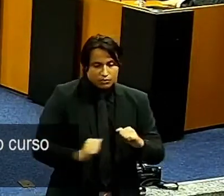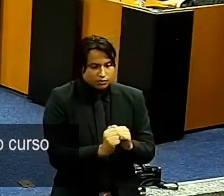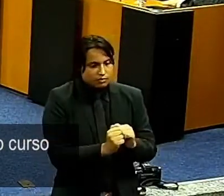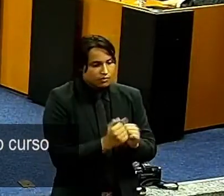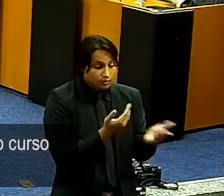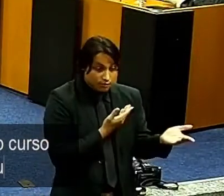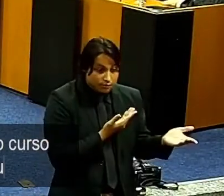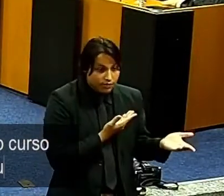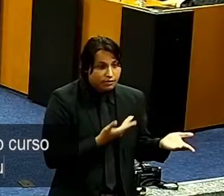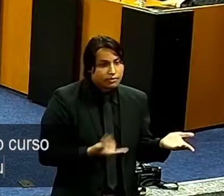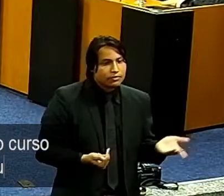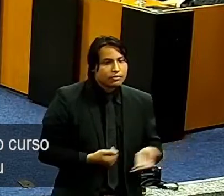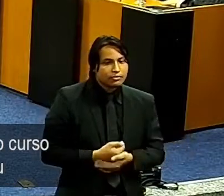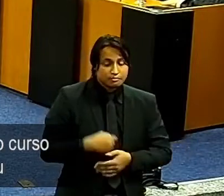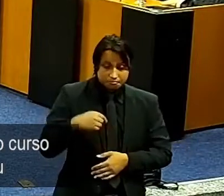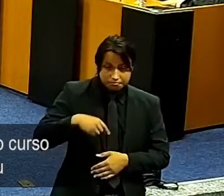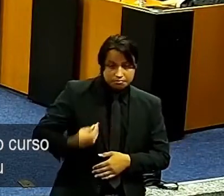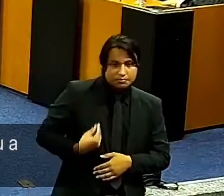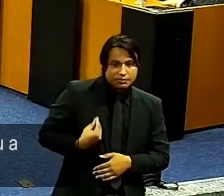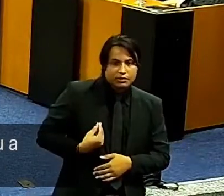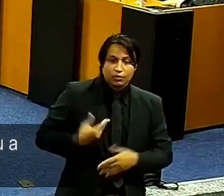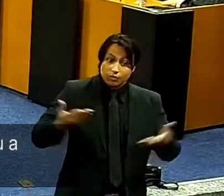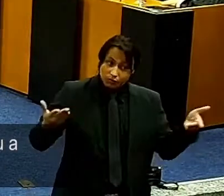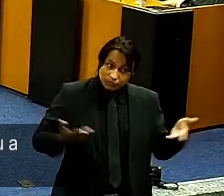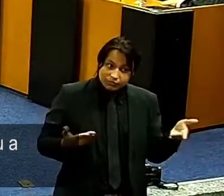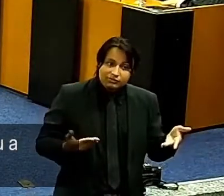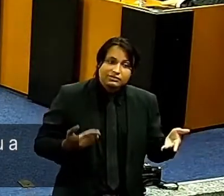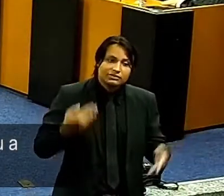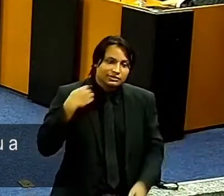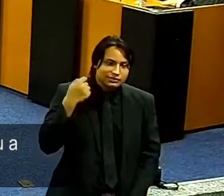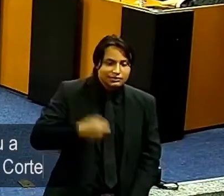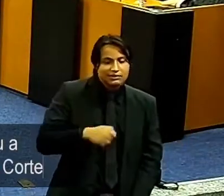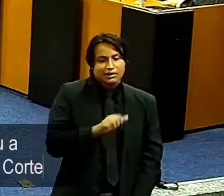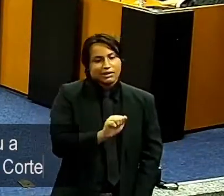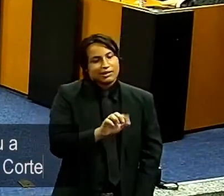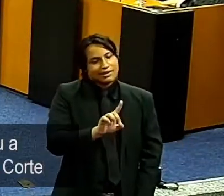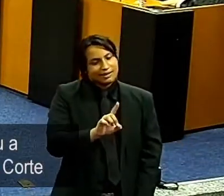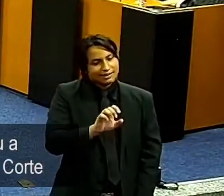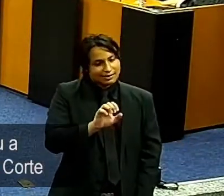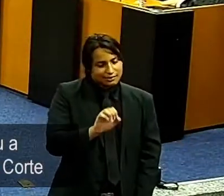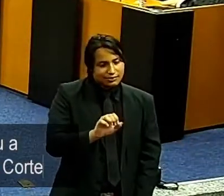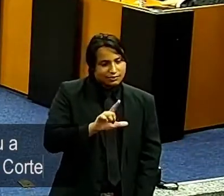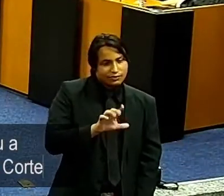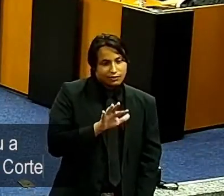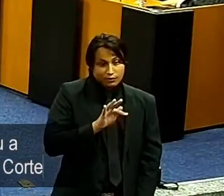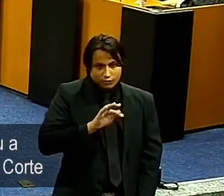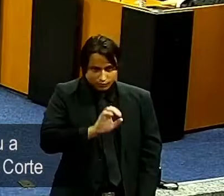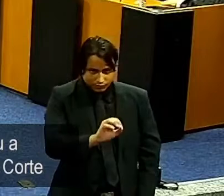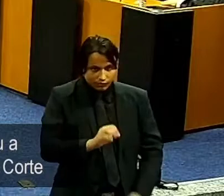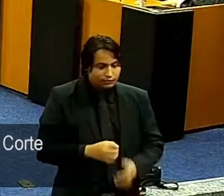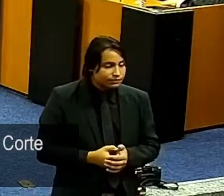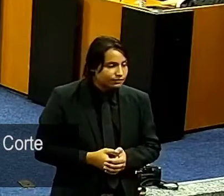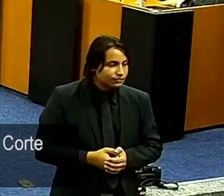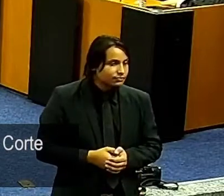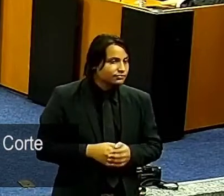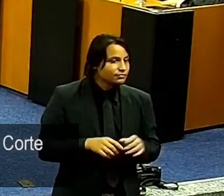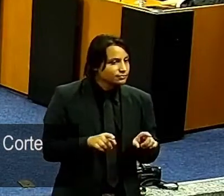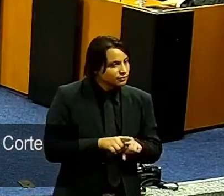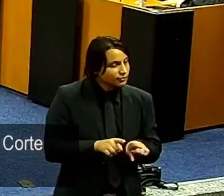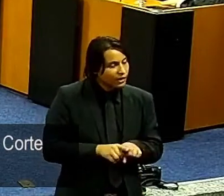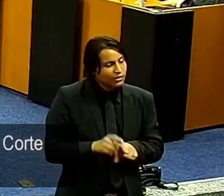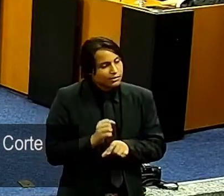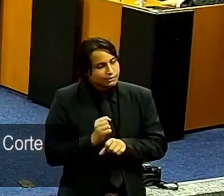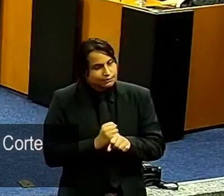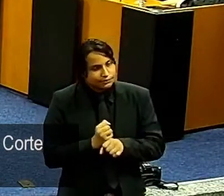aqui presente na corte hoje juiz Dr Adolf Pires e em